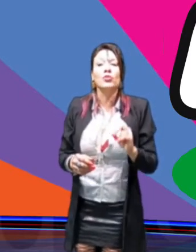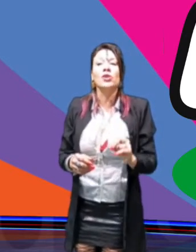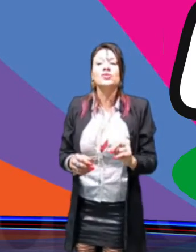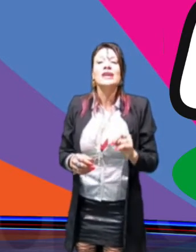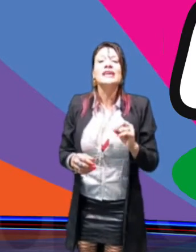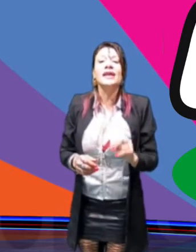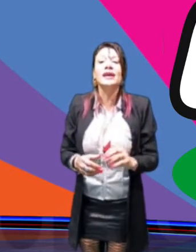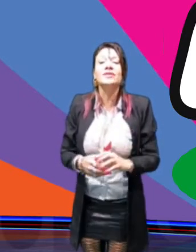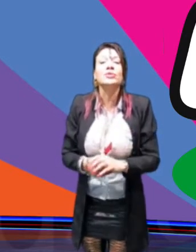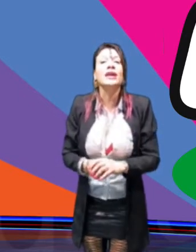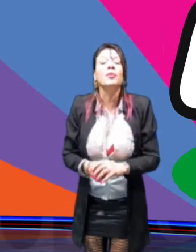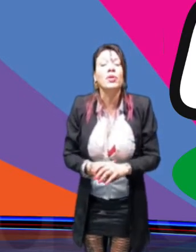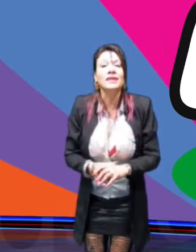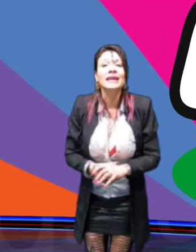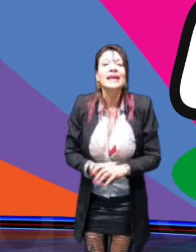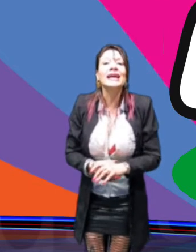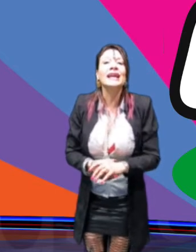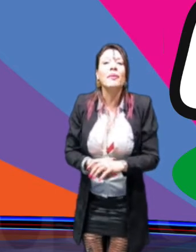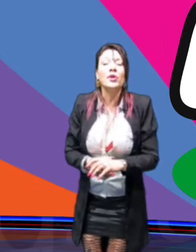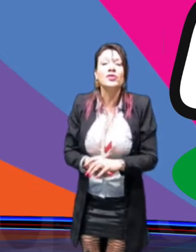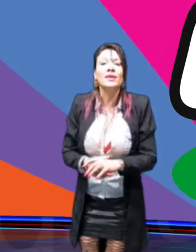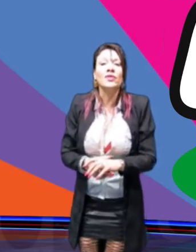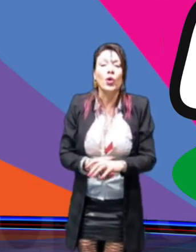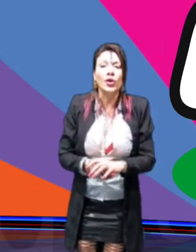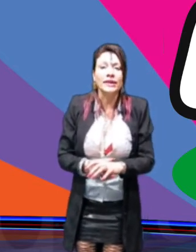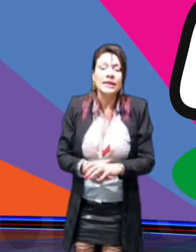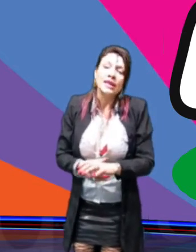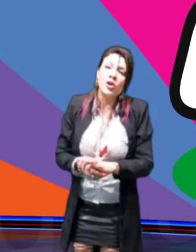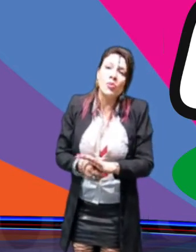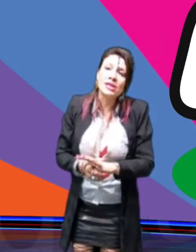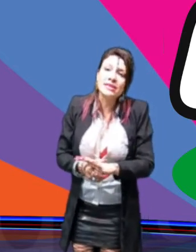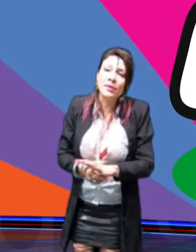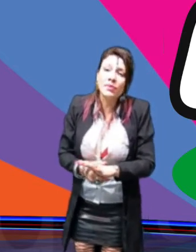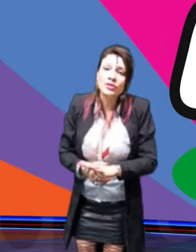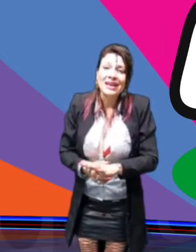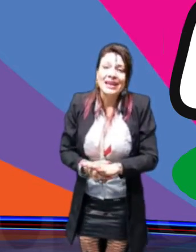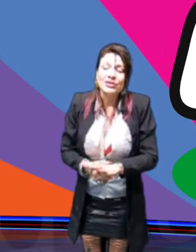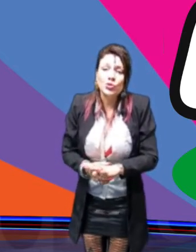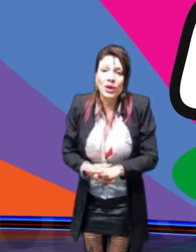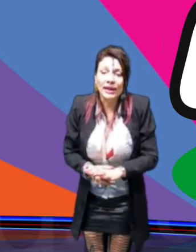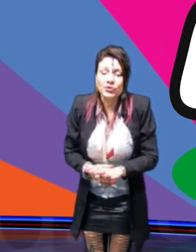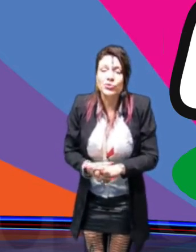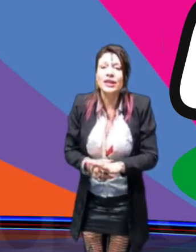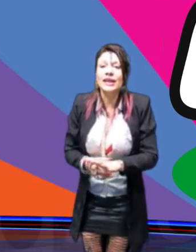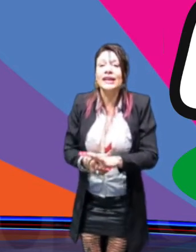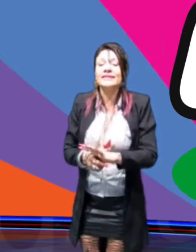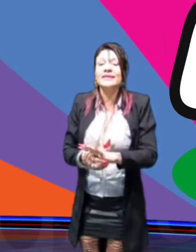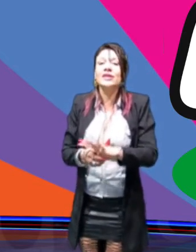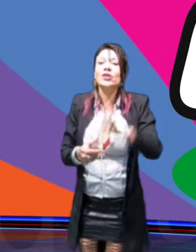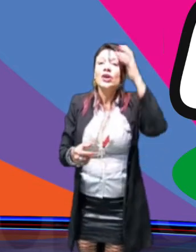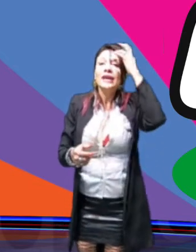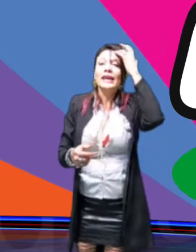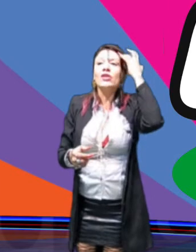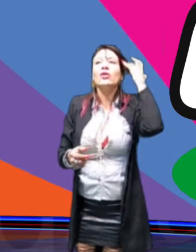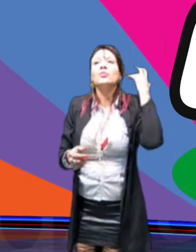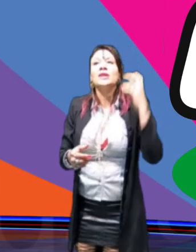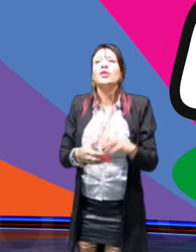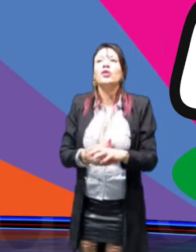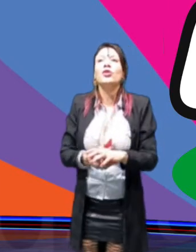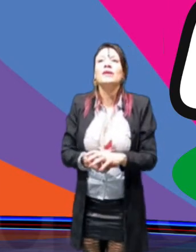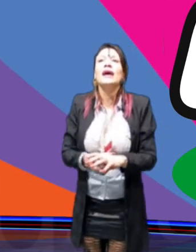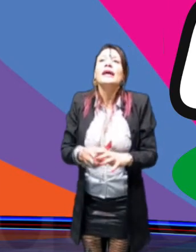números y darles una respuesta en las próximas horas. Y como ya sabemos, suele suceder en este sentido que los ministros